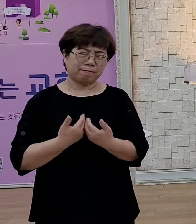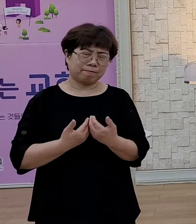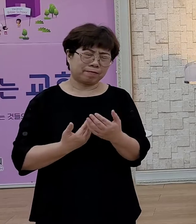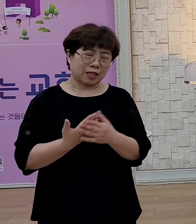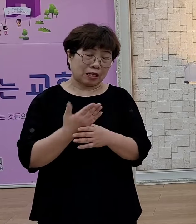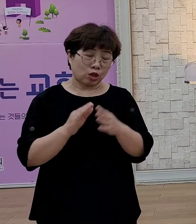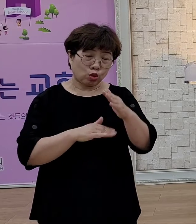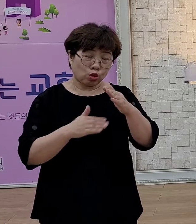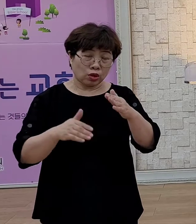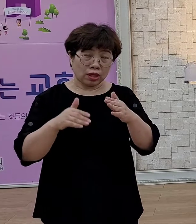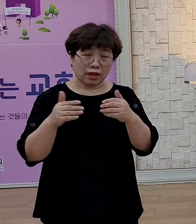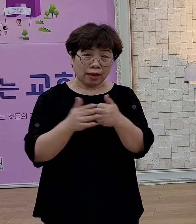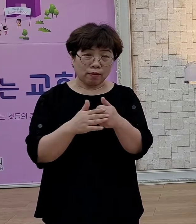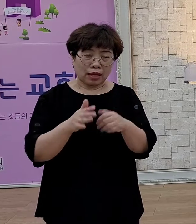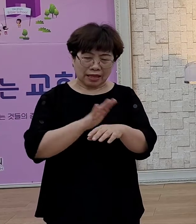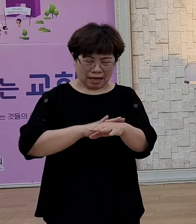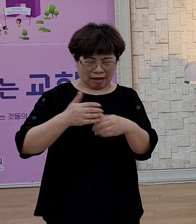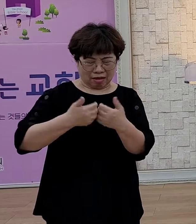얼마나 고통스러운지 몰라요.